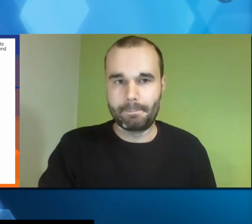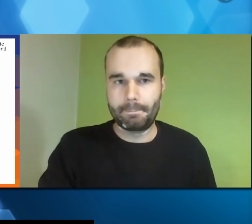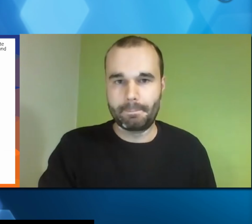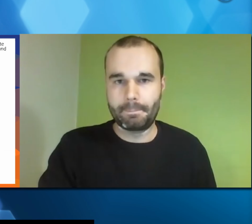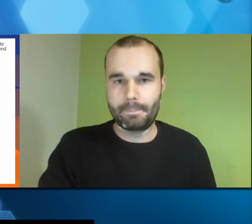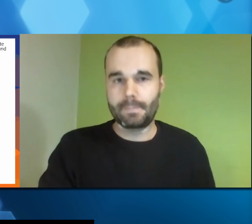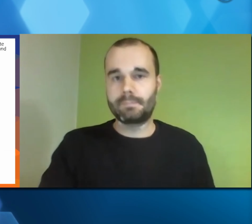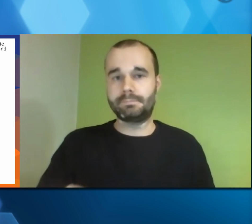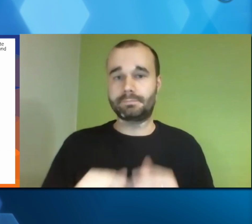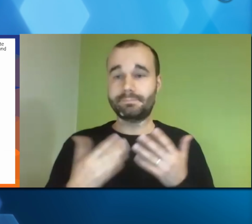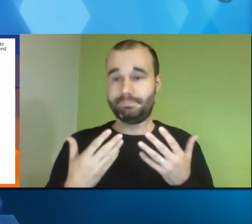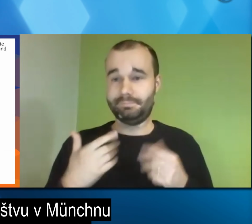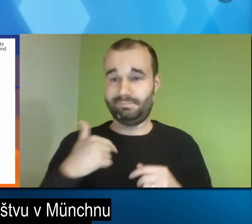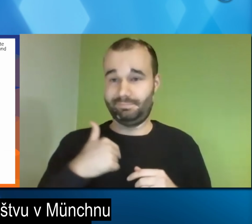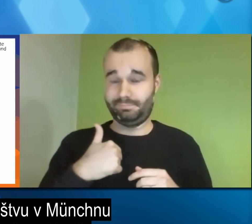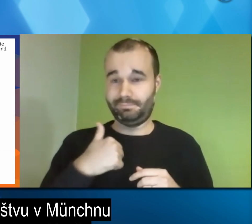razumejo.